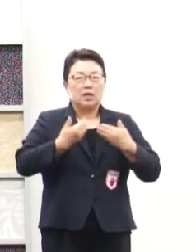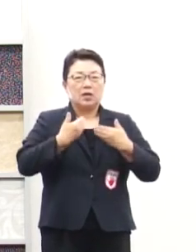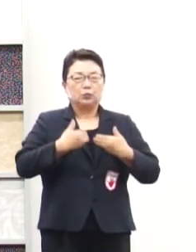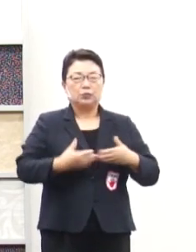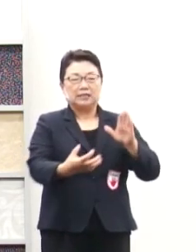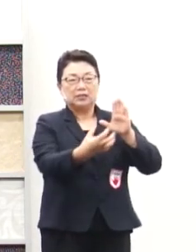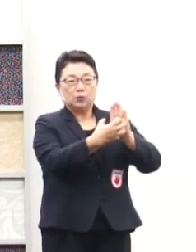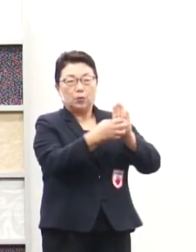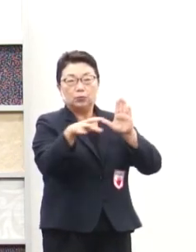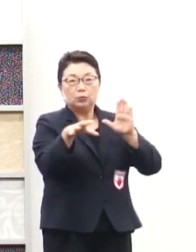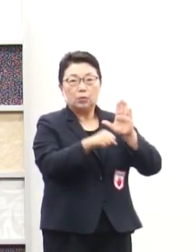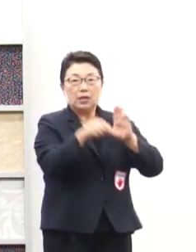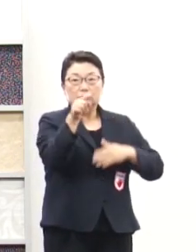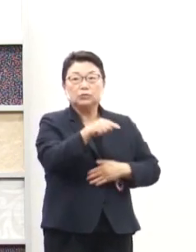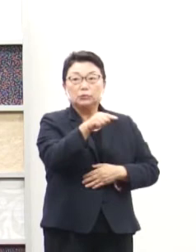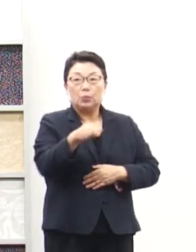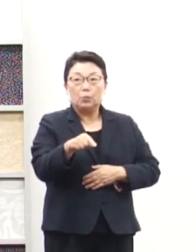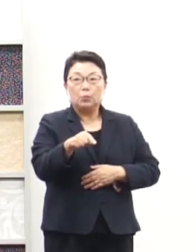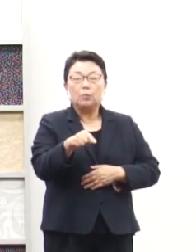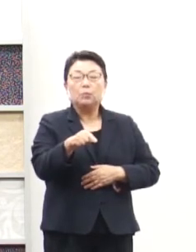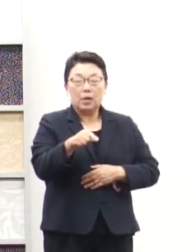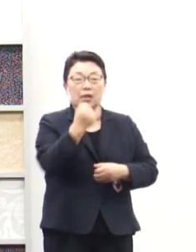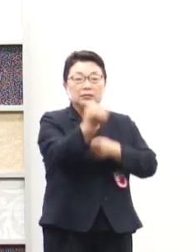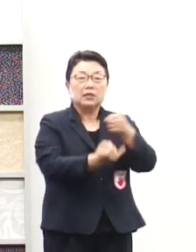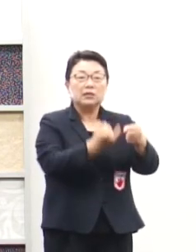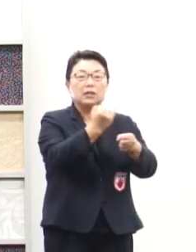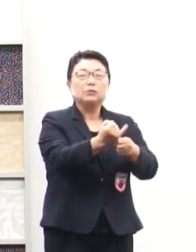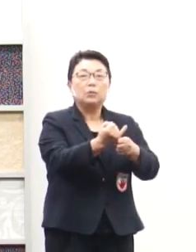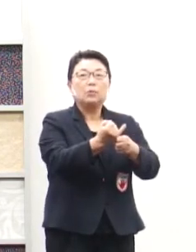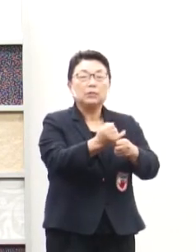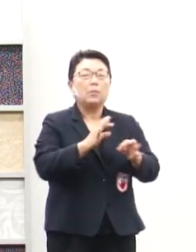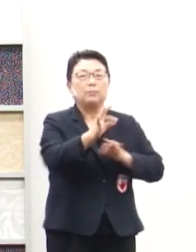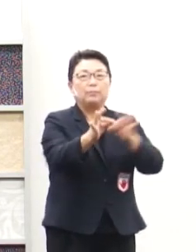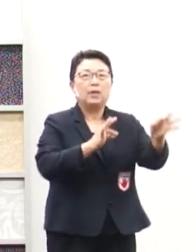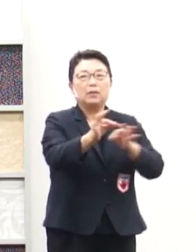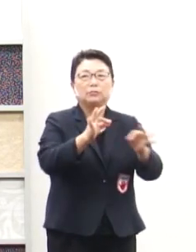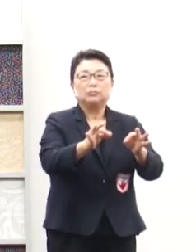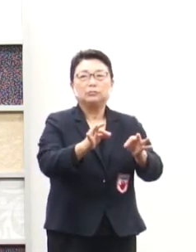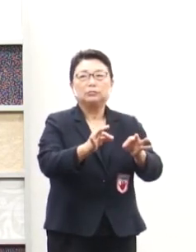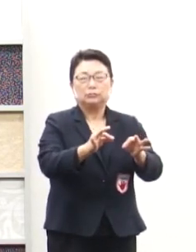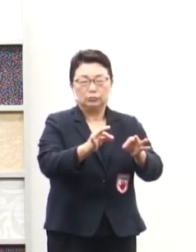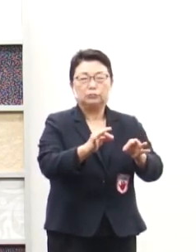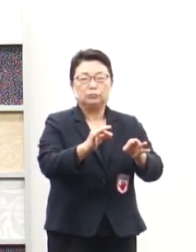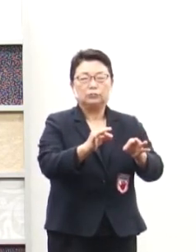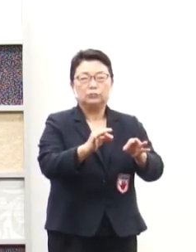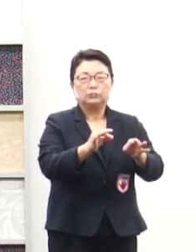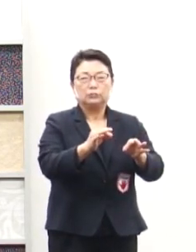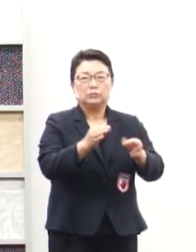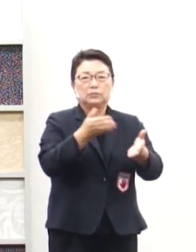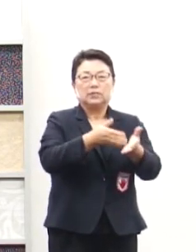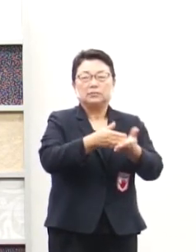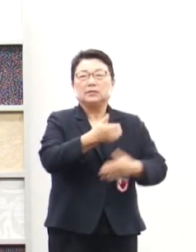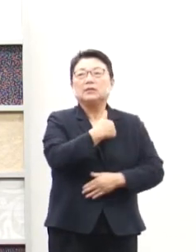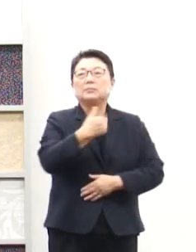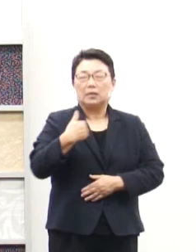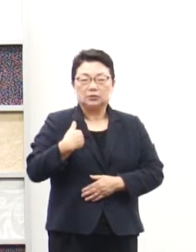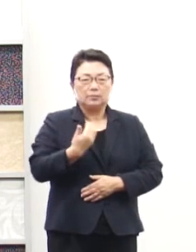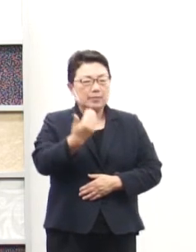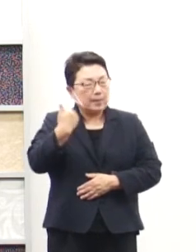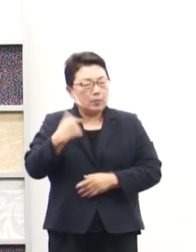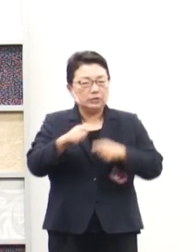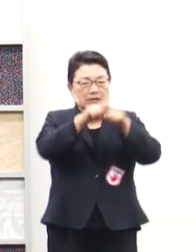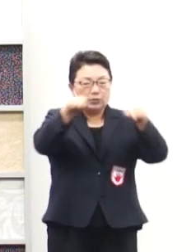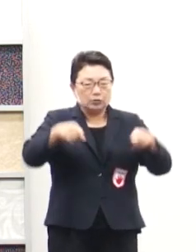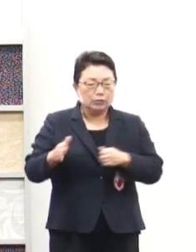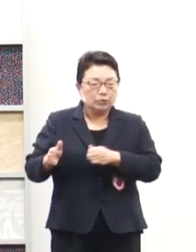会場のところには、郵送あるいは電子メールでも直接ご案内もします。で、あらかじめこういう書類を用意してくださいというのは周